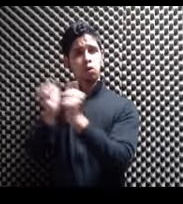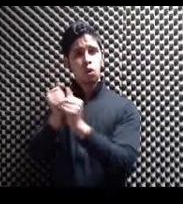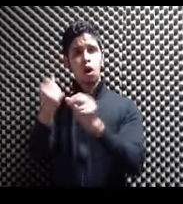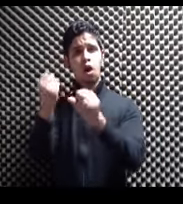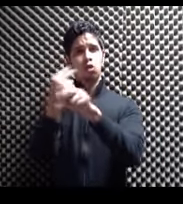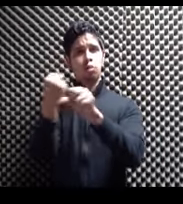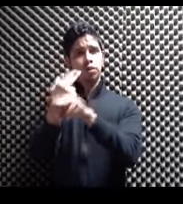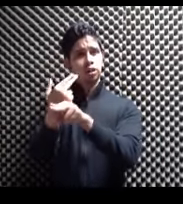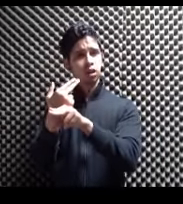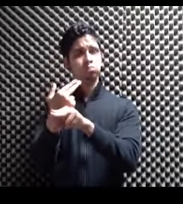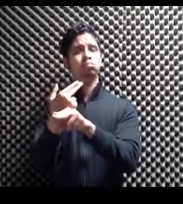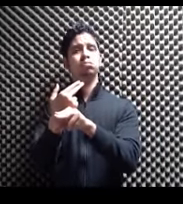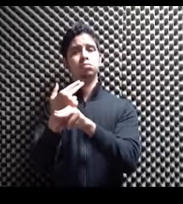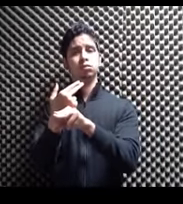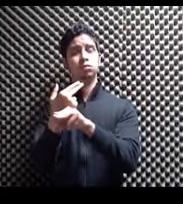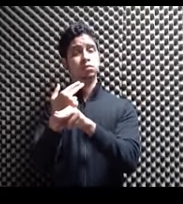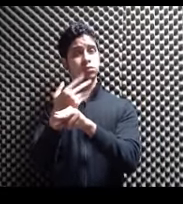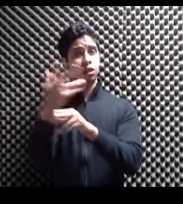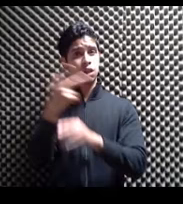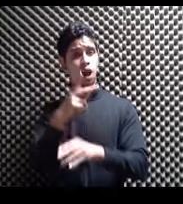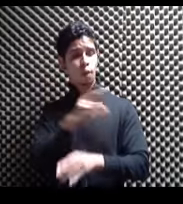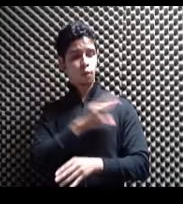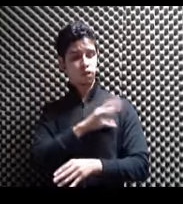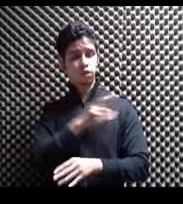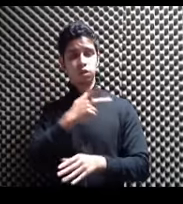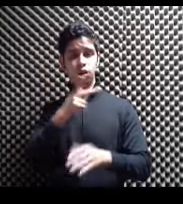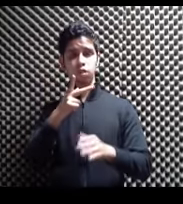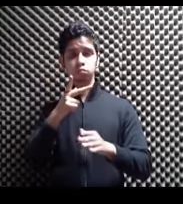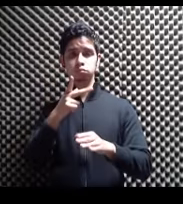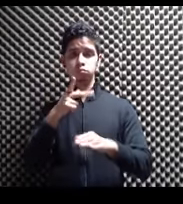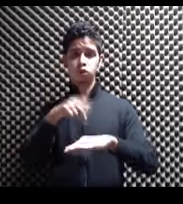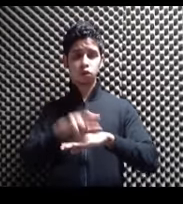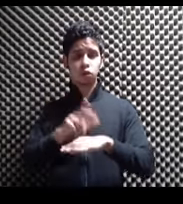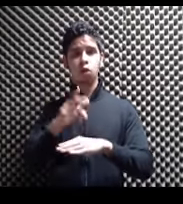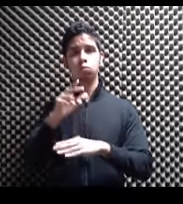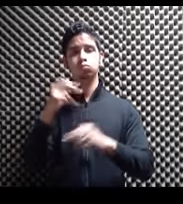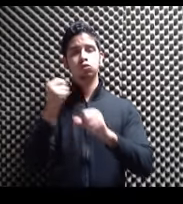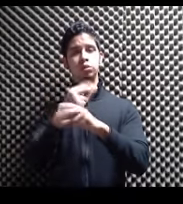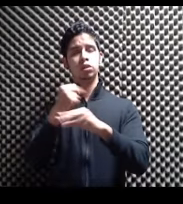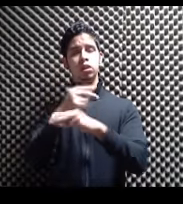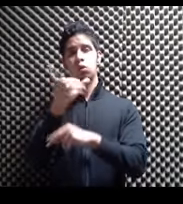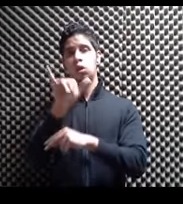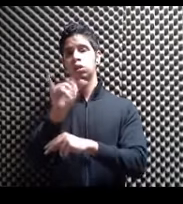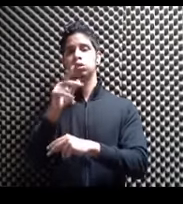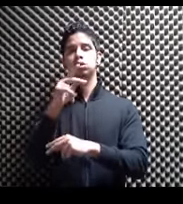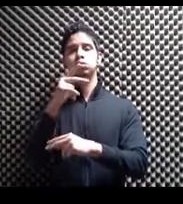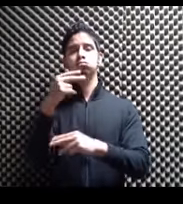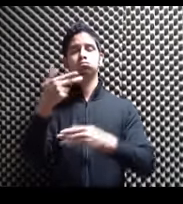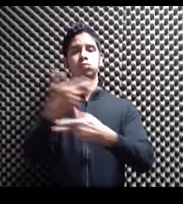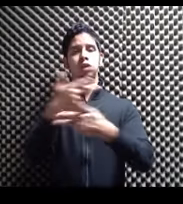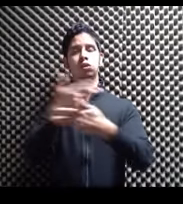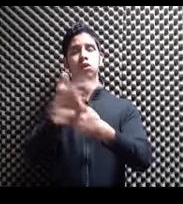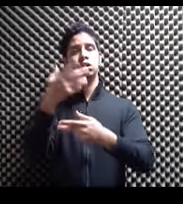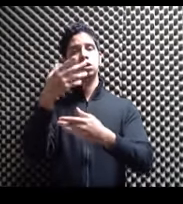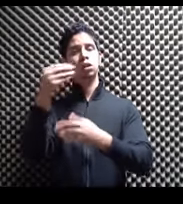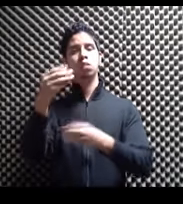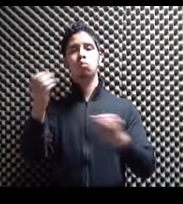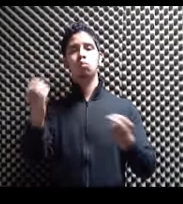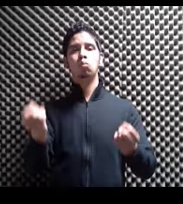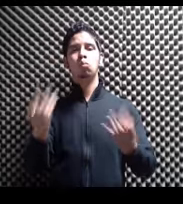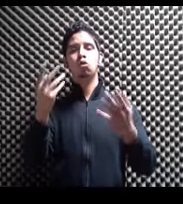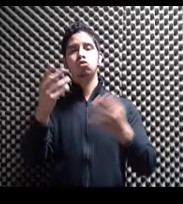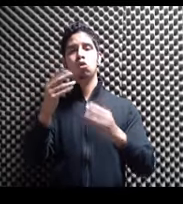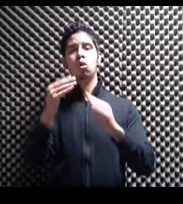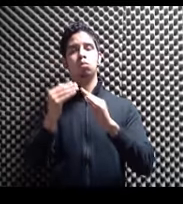Puerto Rico en autopista, tránsito y muchos municipios que se nos han acercado. Estamos trabajando directamente con ellos. ¿Qué cosas? Bueno, aparte de